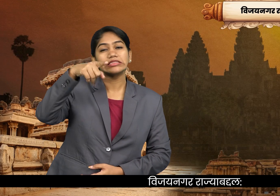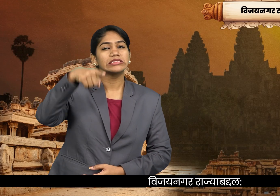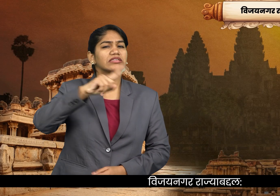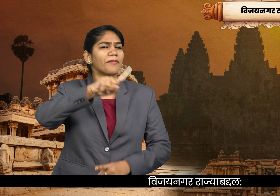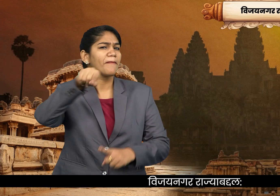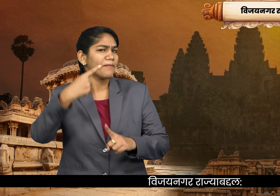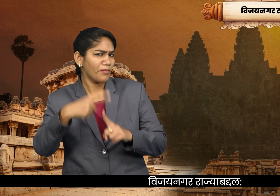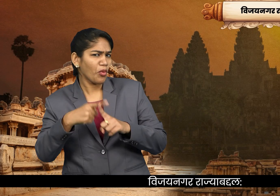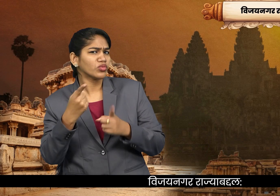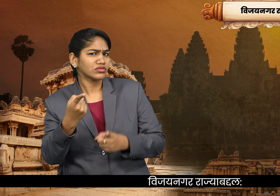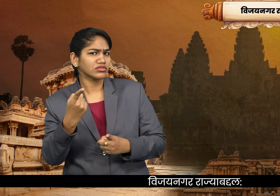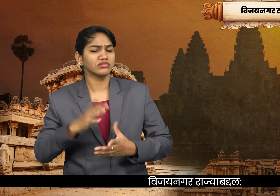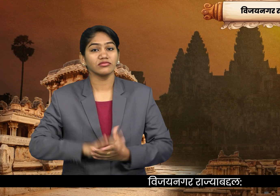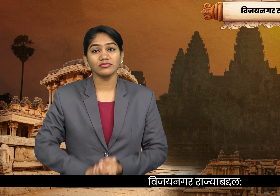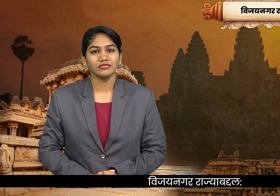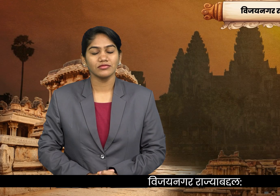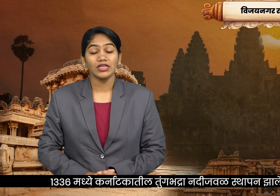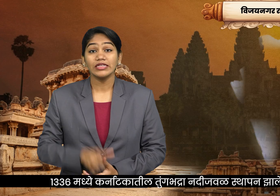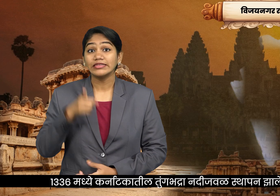विजयनगर राज्याबद्दल.